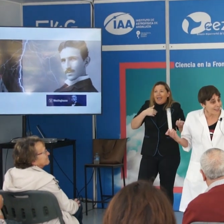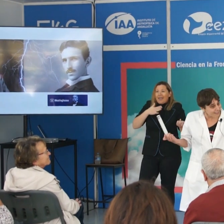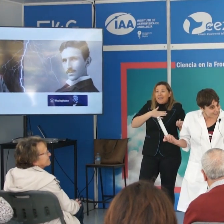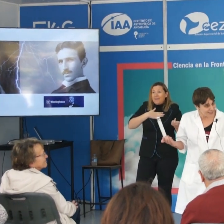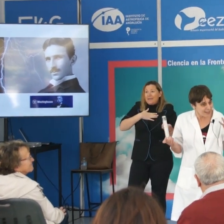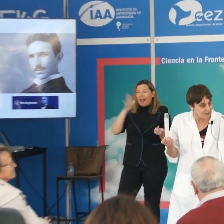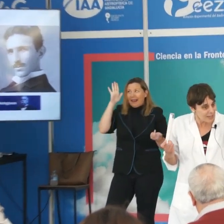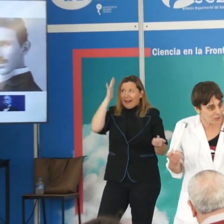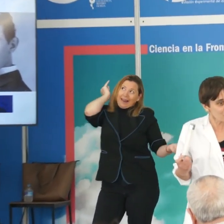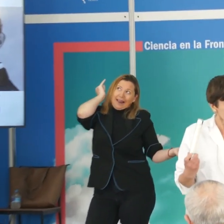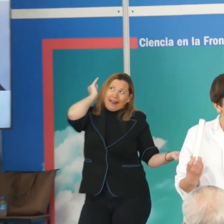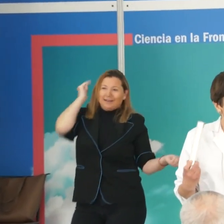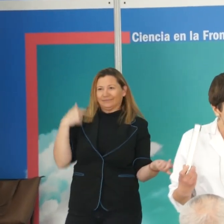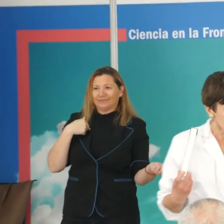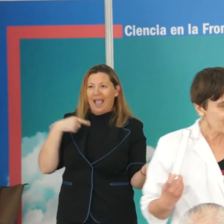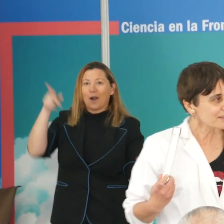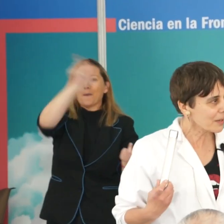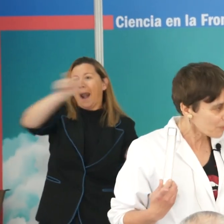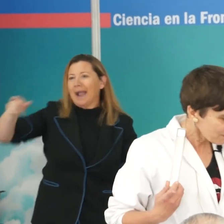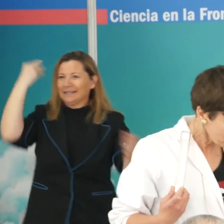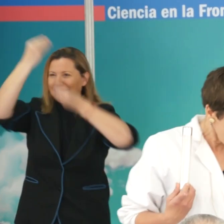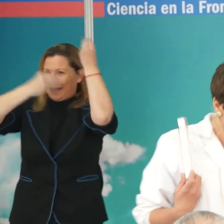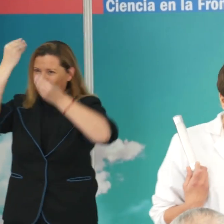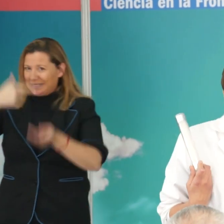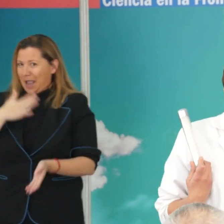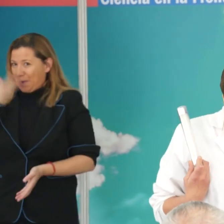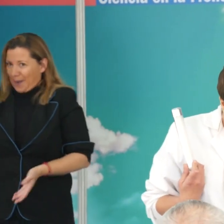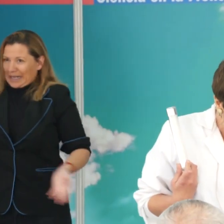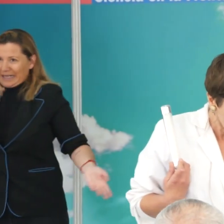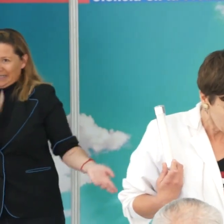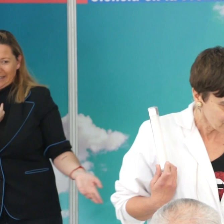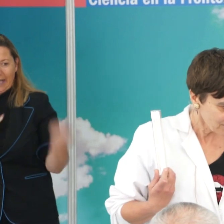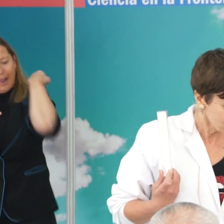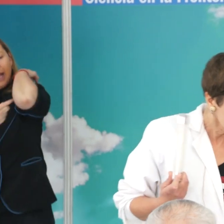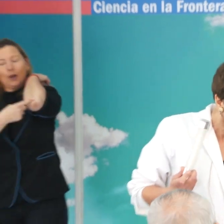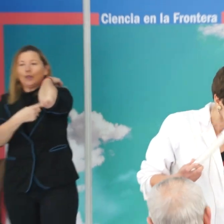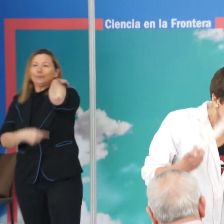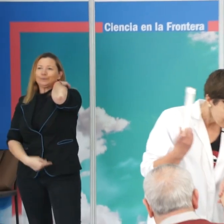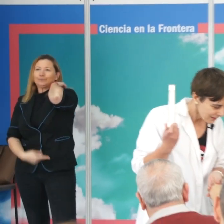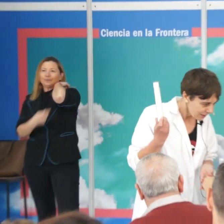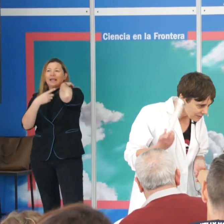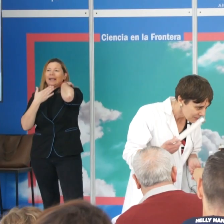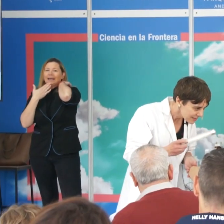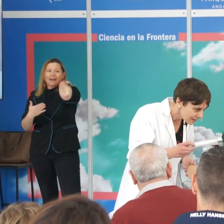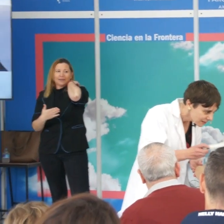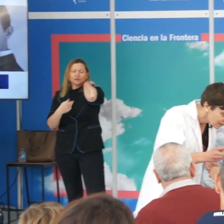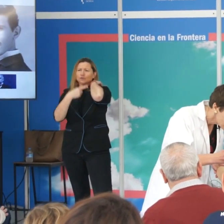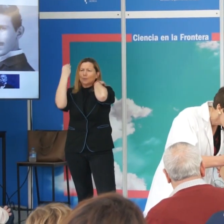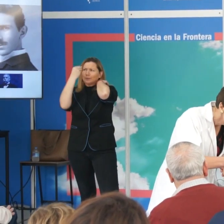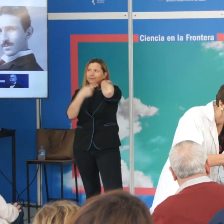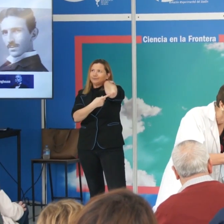de mis habilidades. Adivinar cómo piensa la gente. Sí. Así que, por favor, ¿me deja su codo? Claro. Muchísimas gracias. ¿Quiere ponerse a